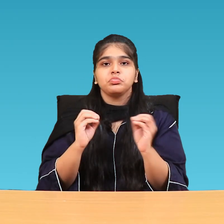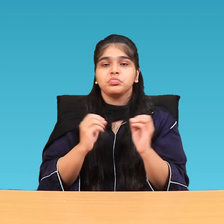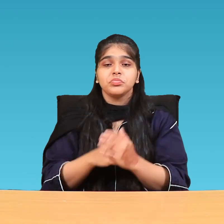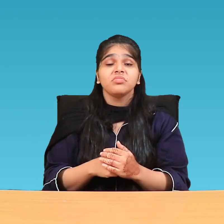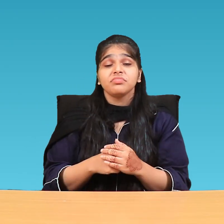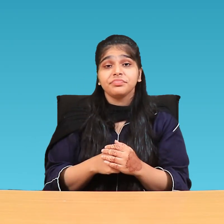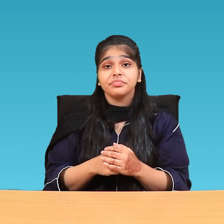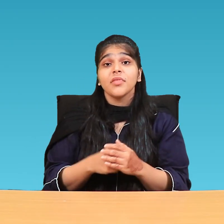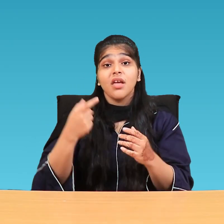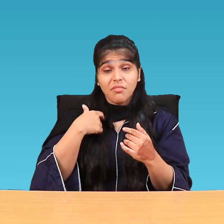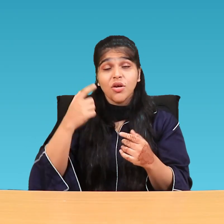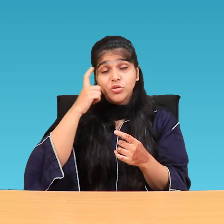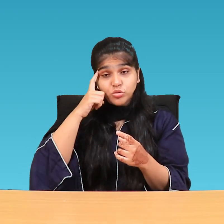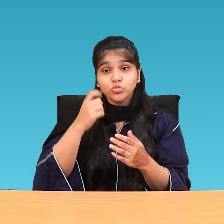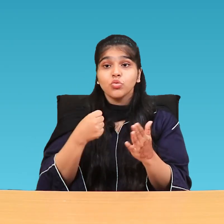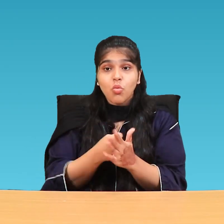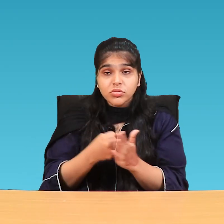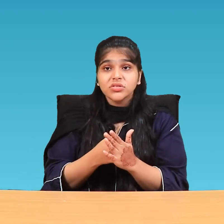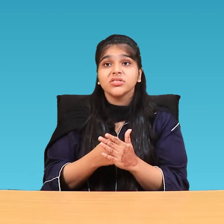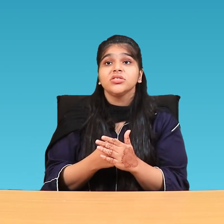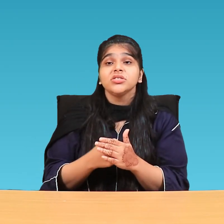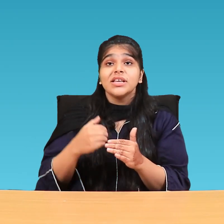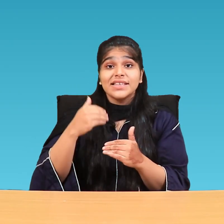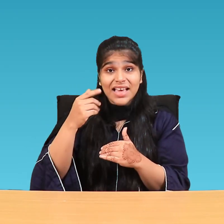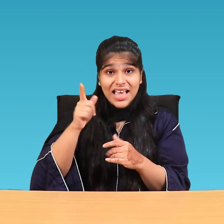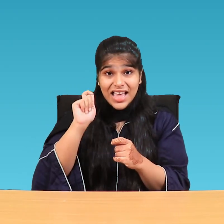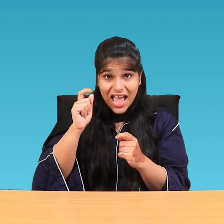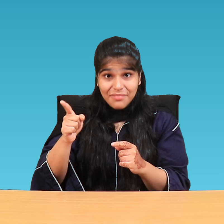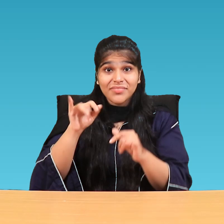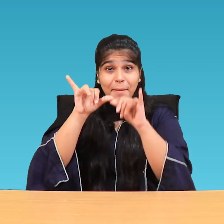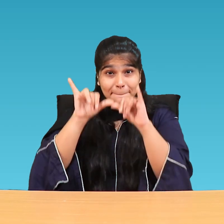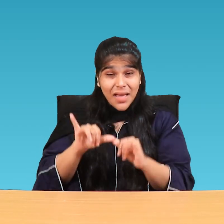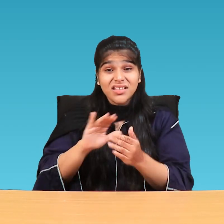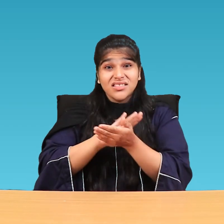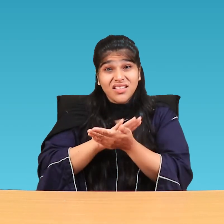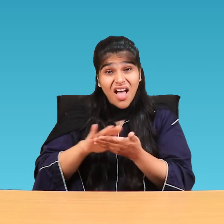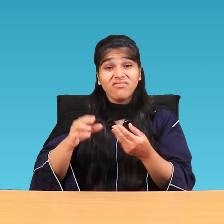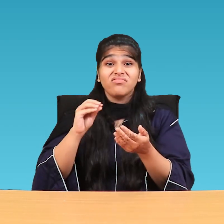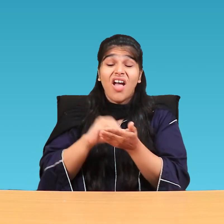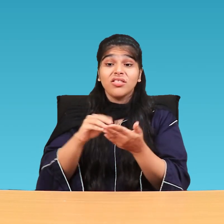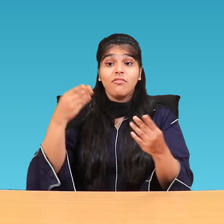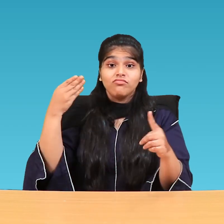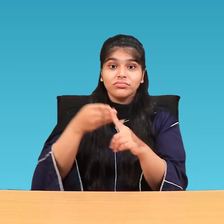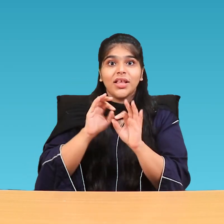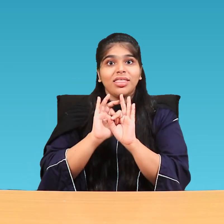However, we hope कि ये जो है करिकुलम सही तरीके से इम्प्लीमेंट हो सके, इसके अंदर जो प्रॉब्लम्स हैं